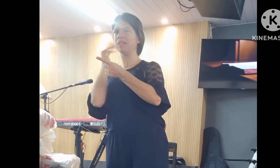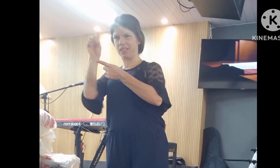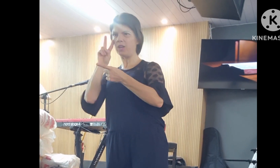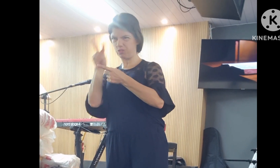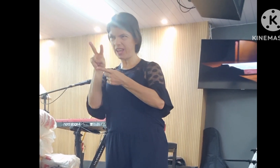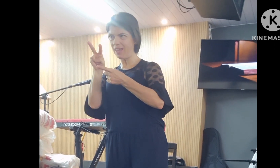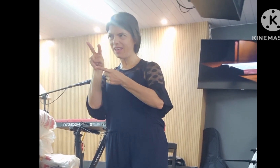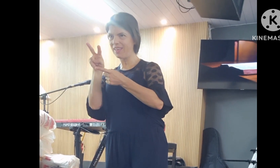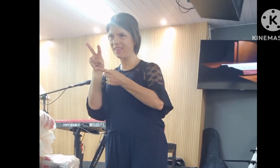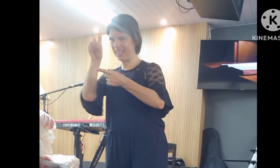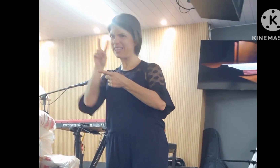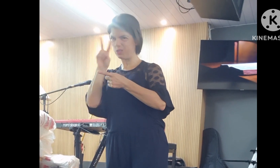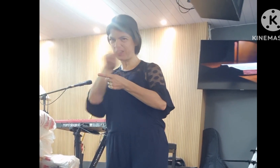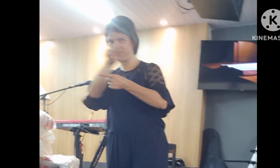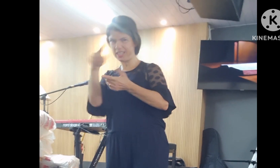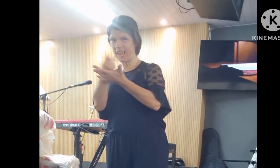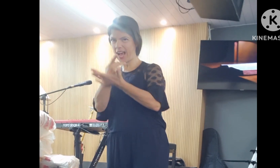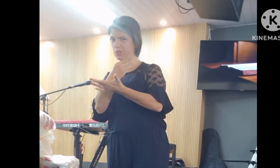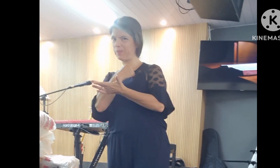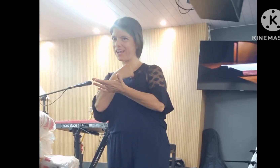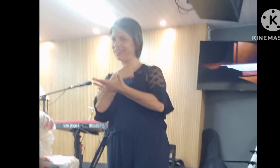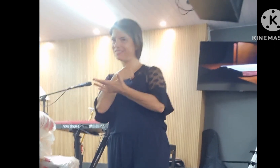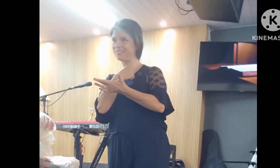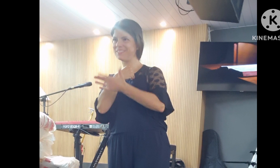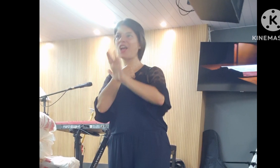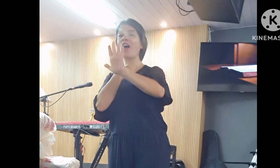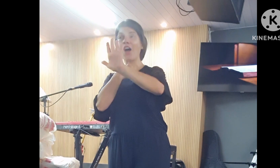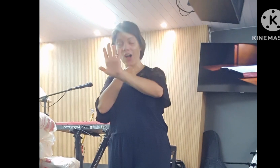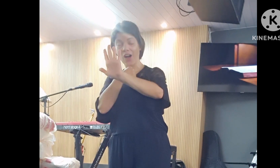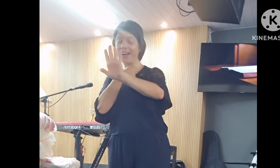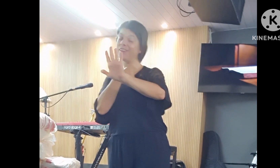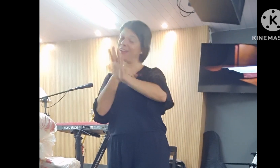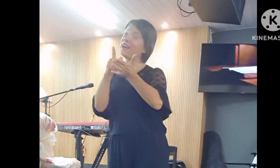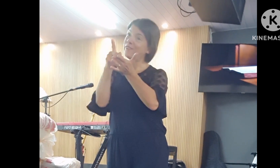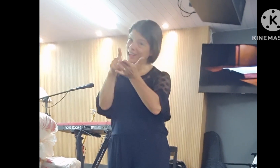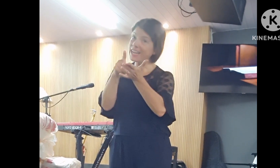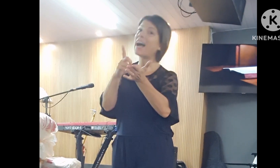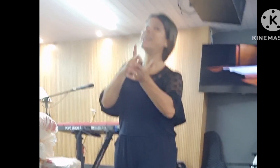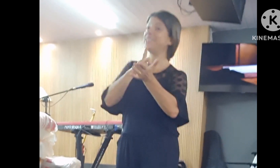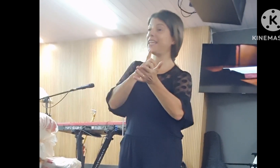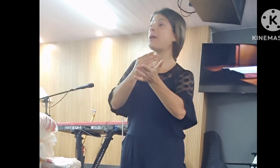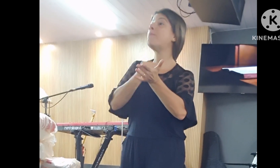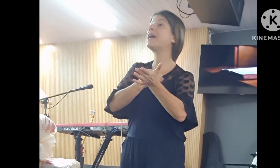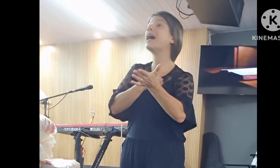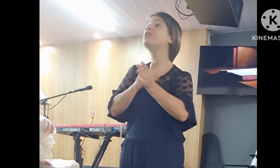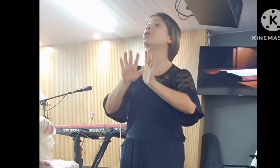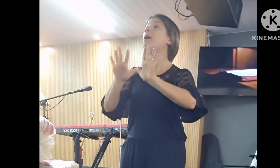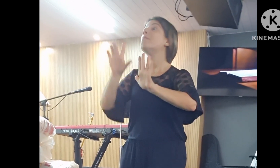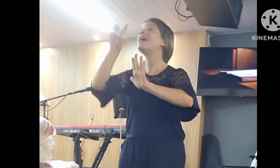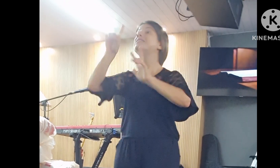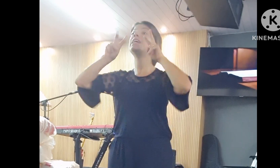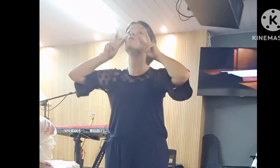Não. Quando Deus olha para você, Ele vê Jesus de braço aberto na frente dele. Então o olhar de Deus passa por